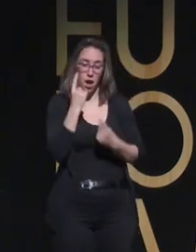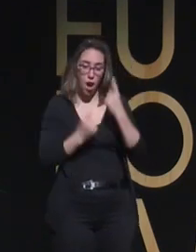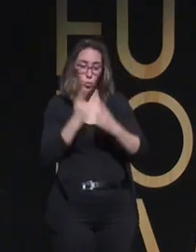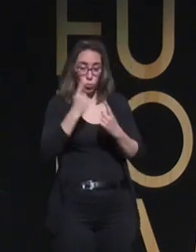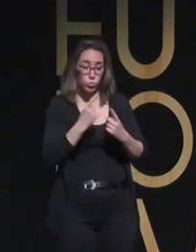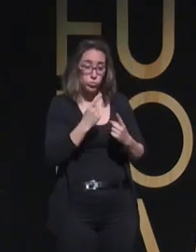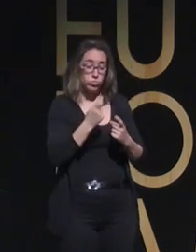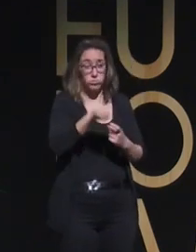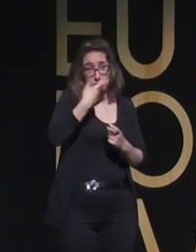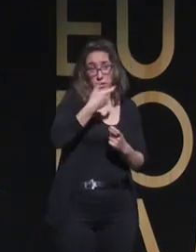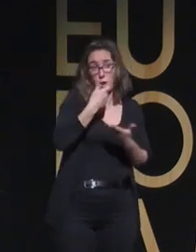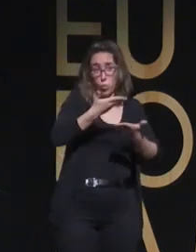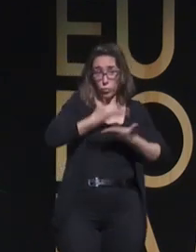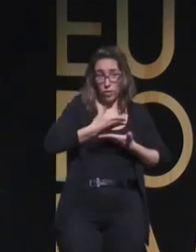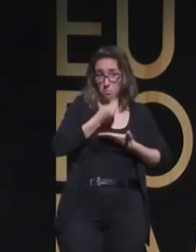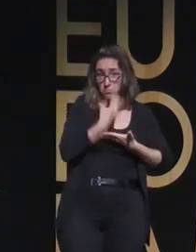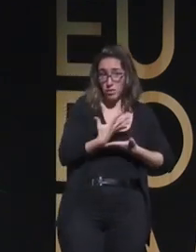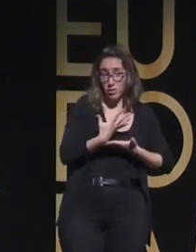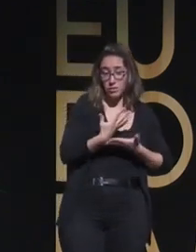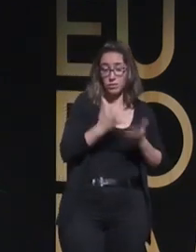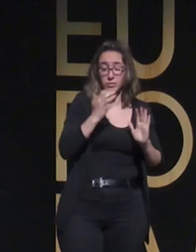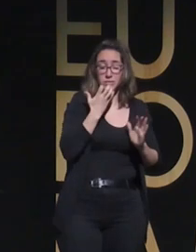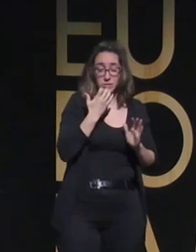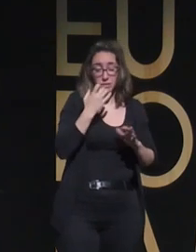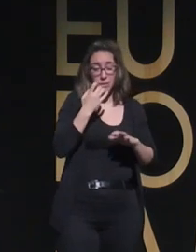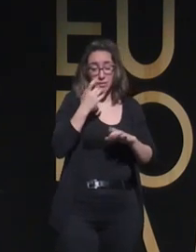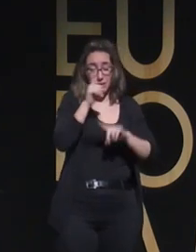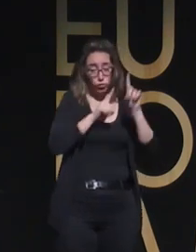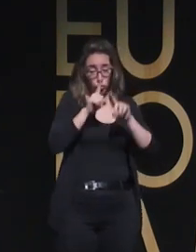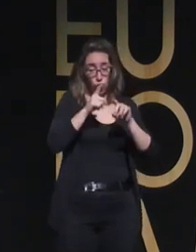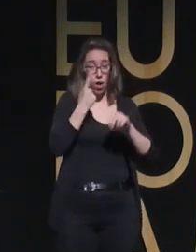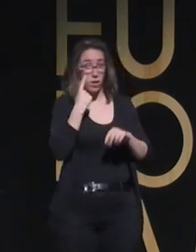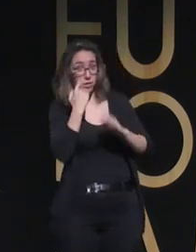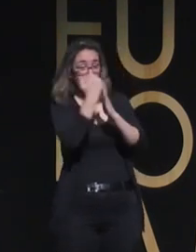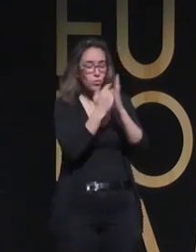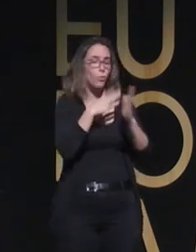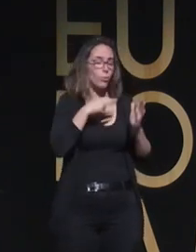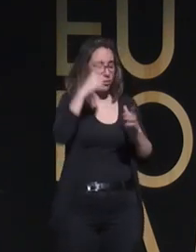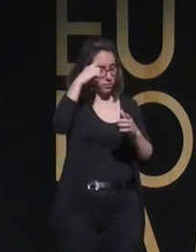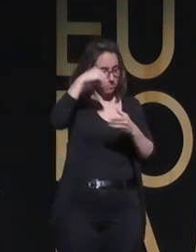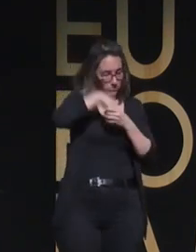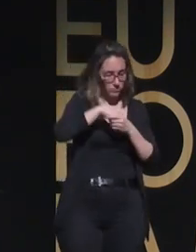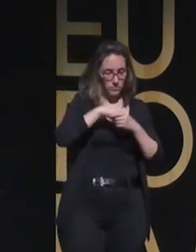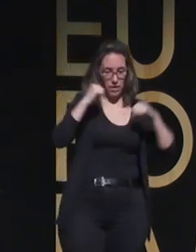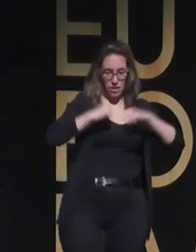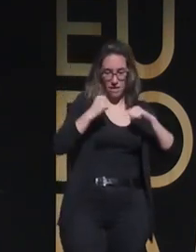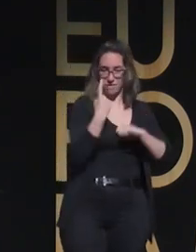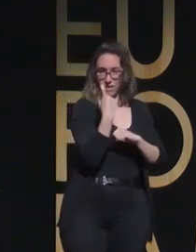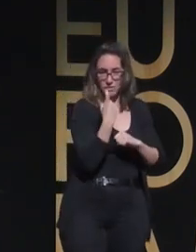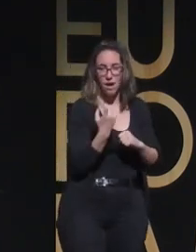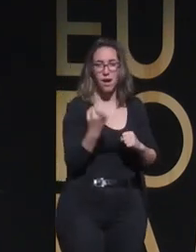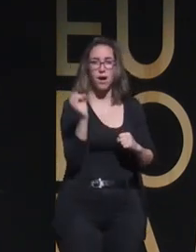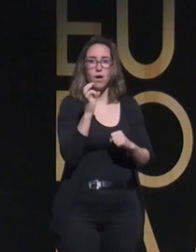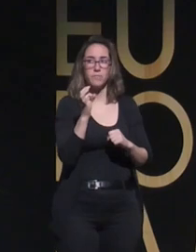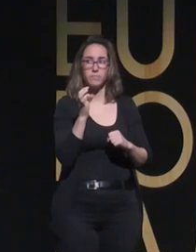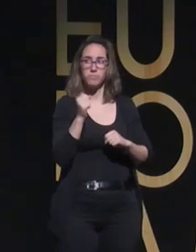ayuda. Pero cuando el déficit o el trastorno no es ese, sino que es un tema de inmadurez, un tema de impulsividad, un tema de madurez de la